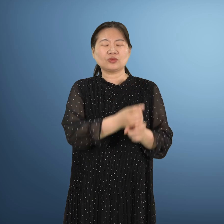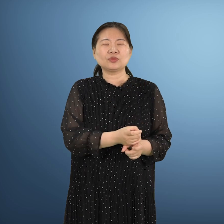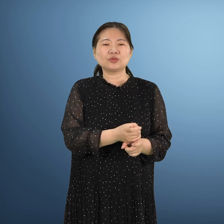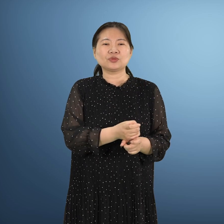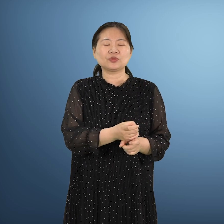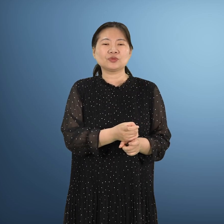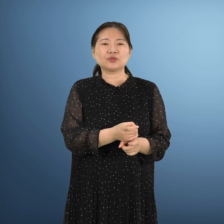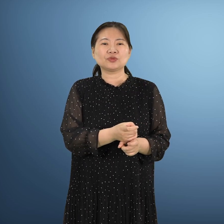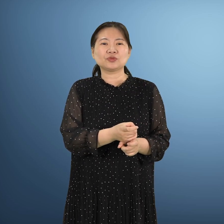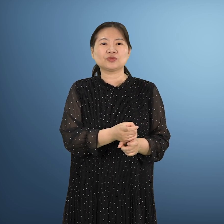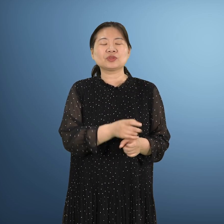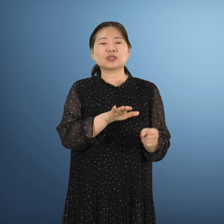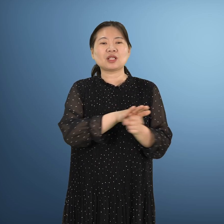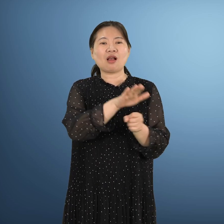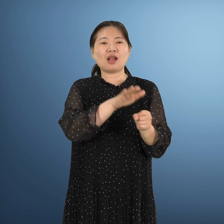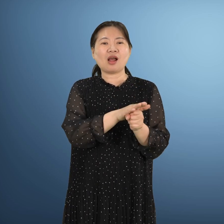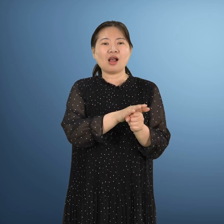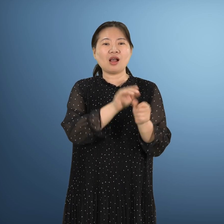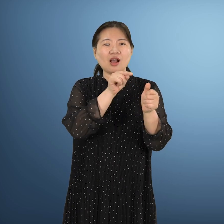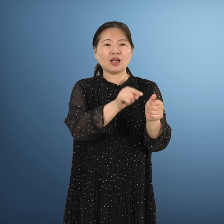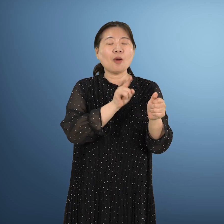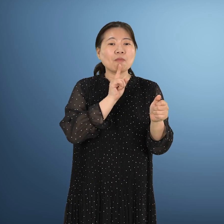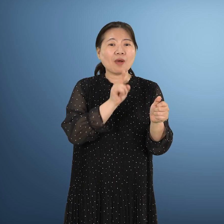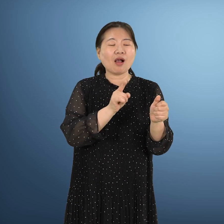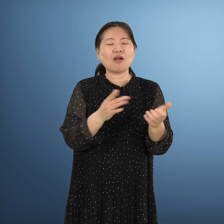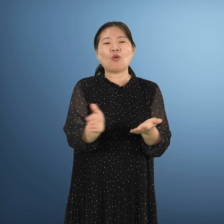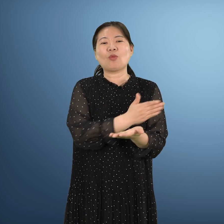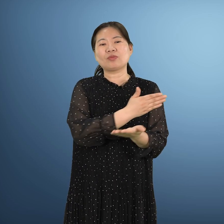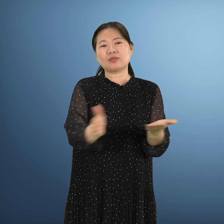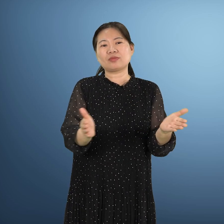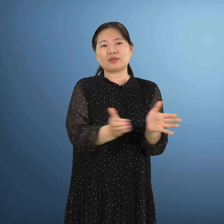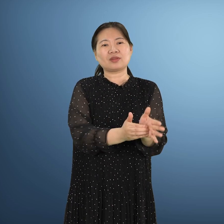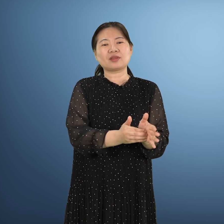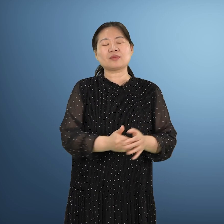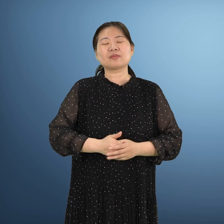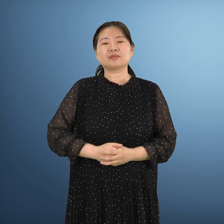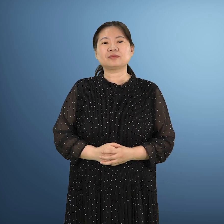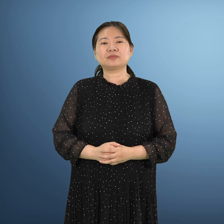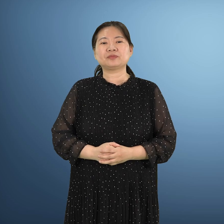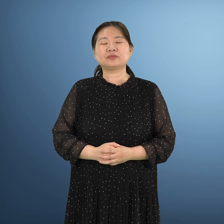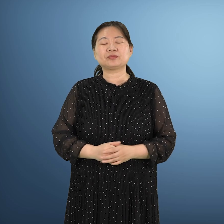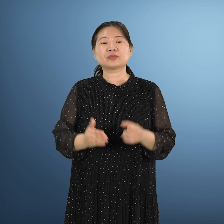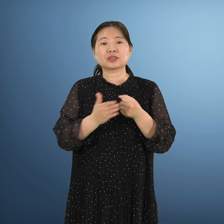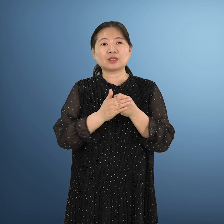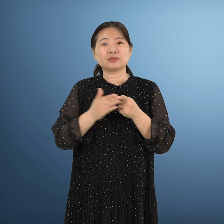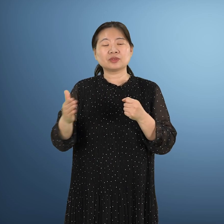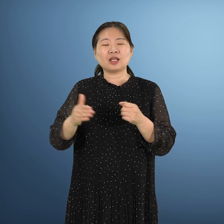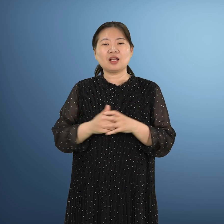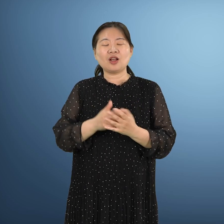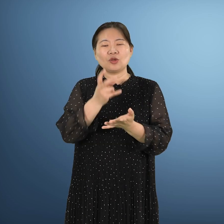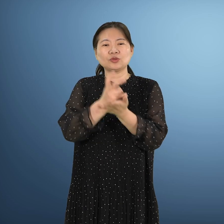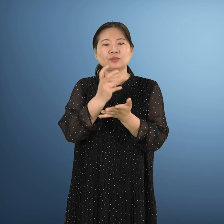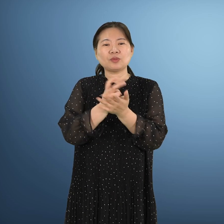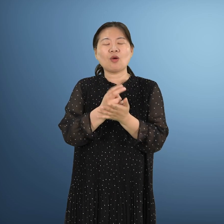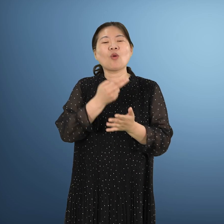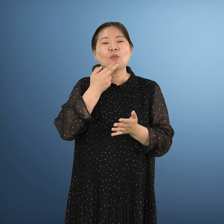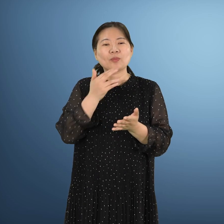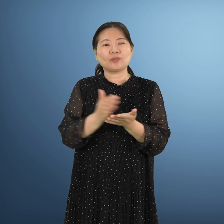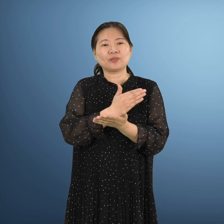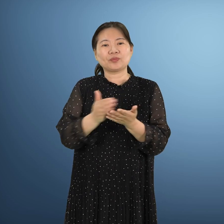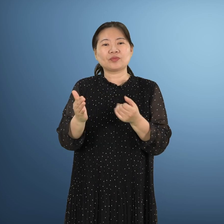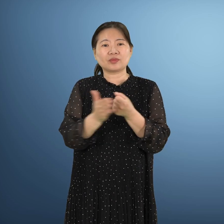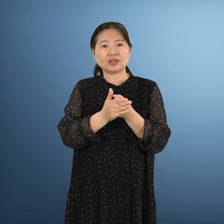원수를 사랑하라고 한 말은 없지 않느냐. 그러니까 율법에는